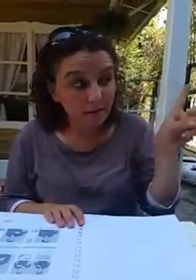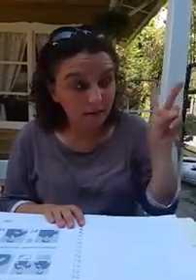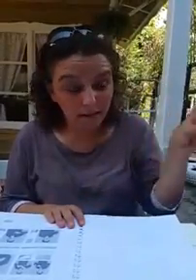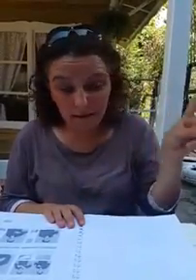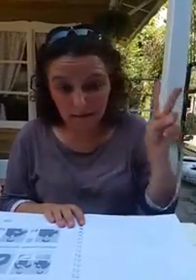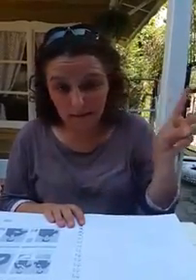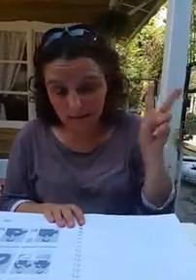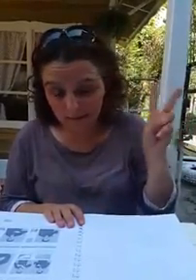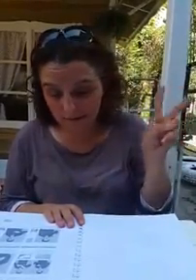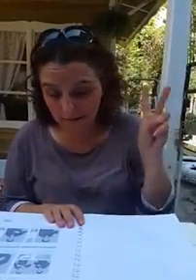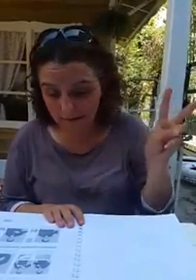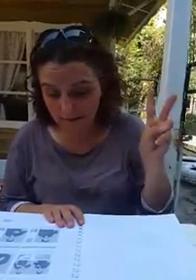senin,